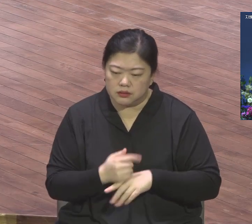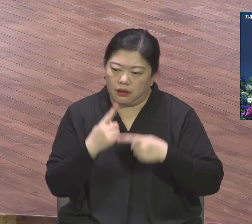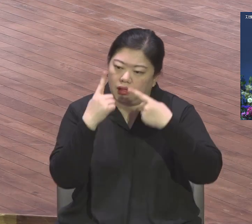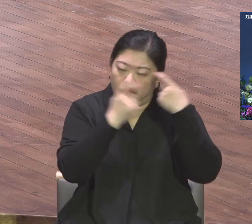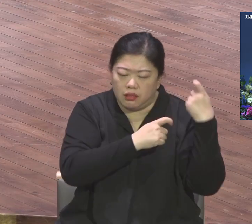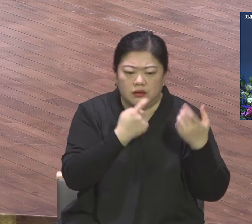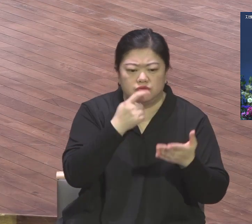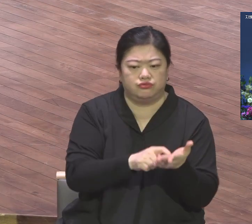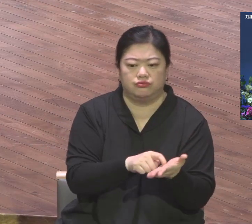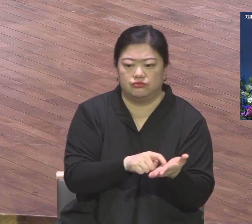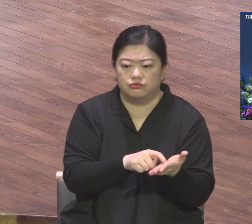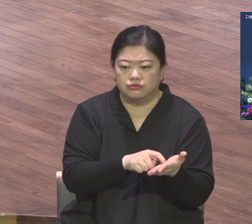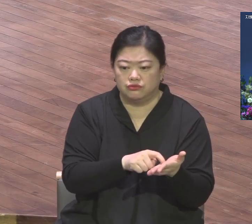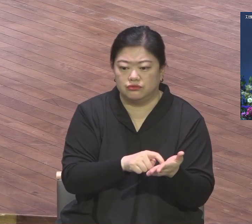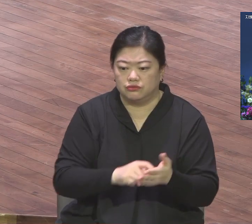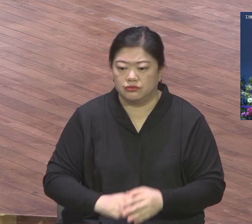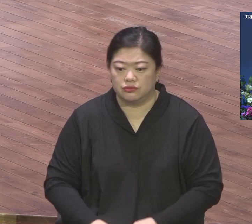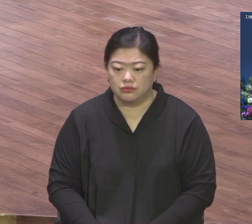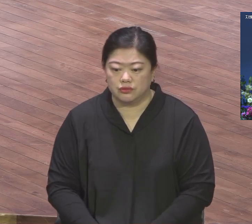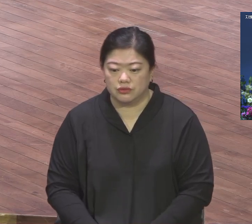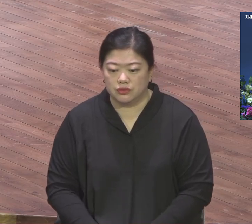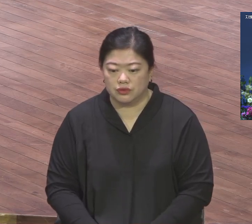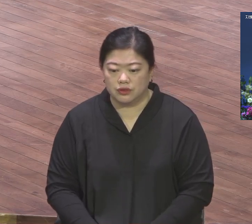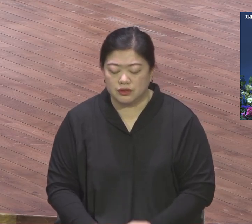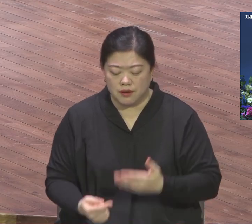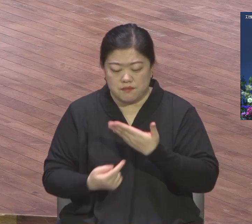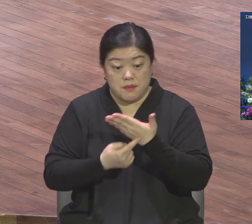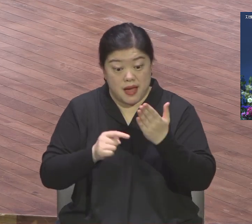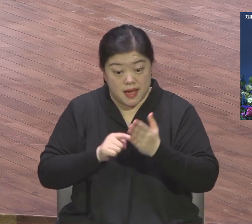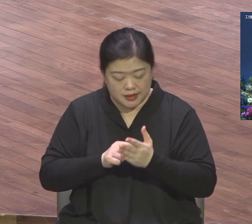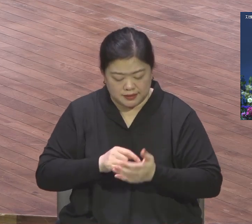그래서 무엇보다도 마음을 지키기 위해서 우선순위다.